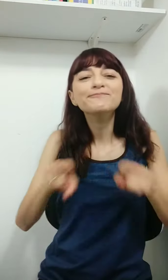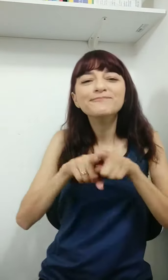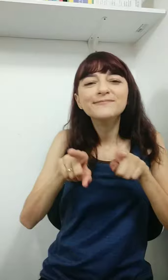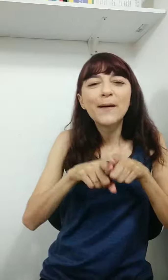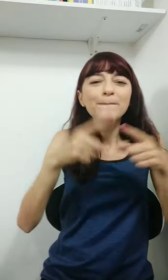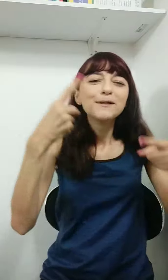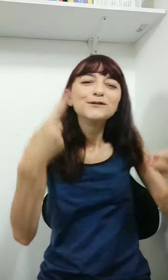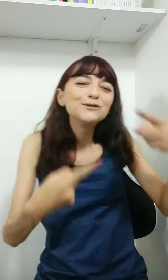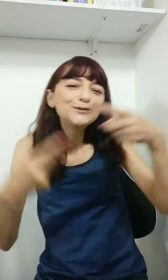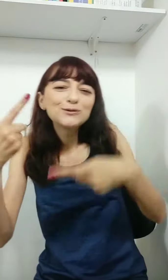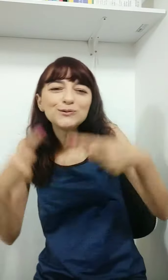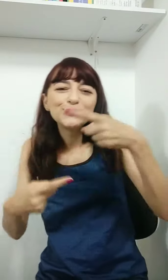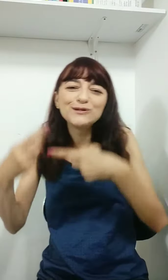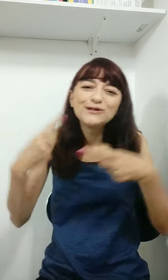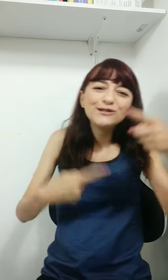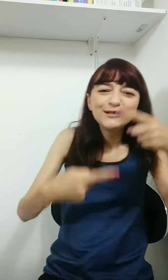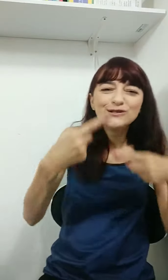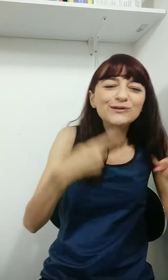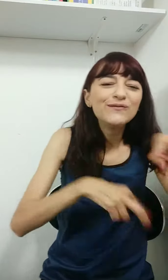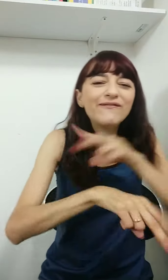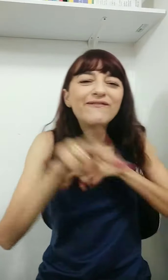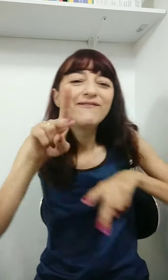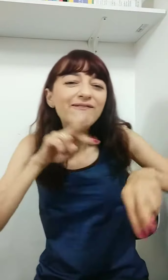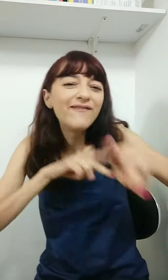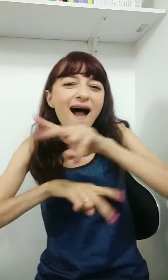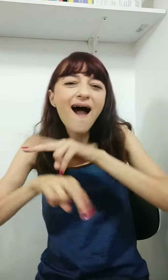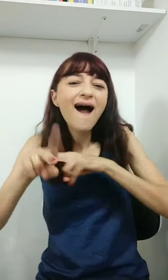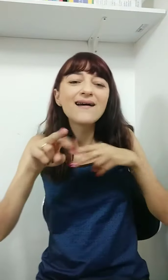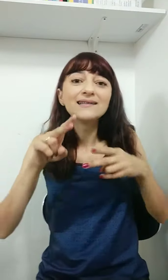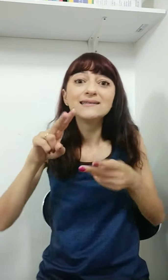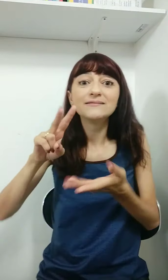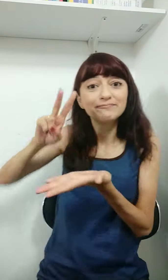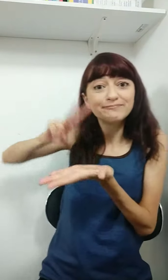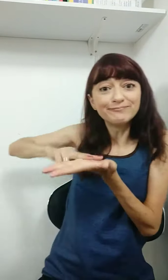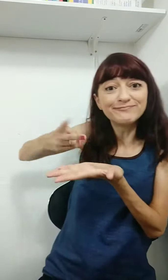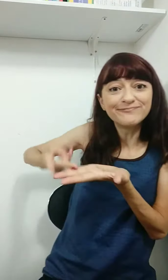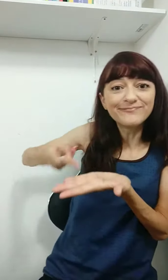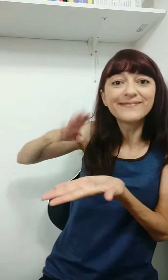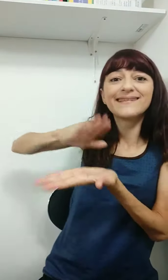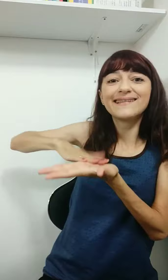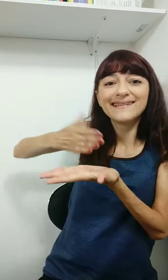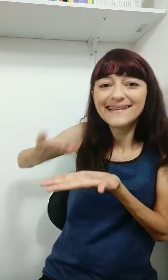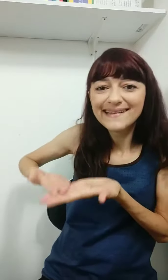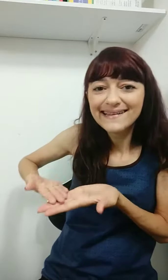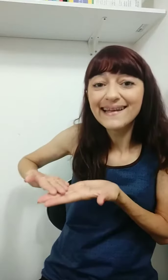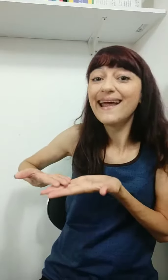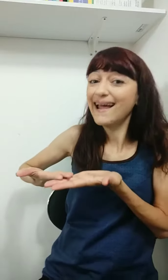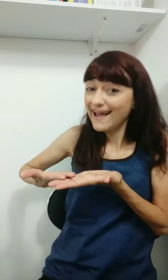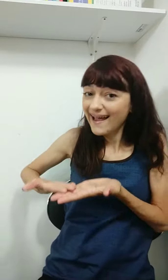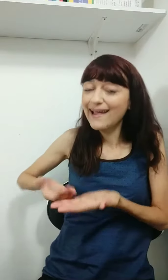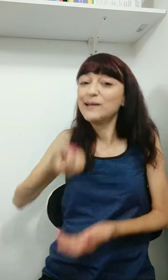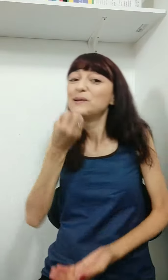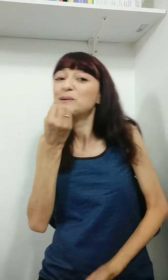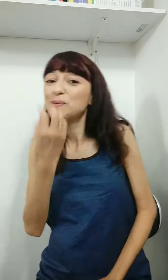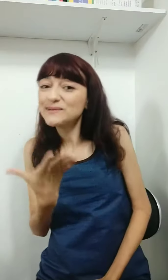de frases, né? Nós também debatemos aqui um pouquinho sobre variações, sobre tradução e interpretação, não é